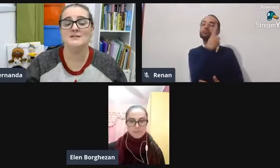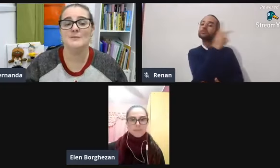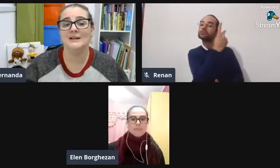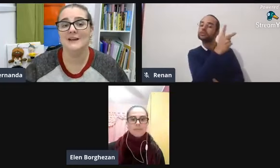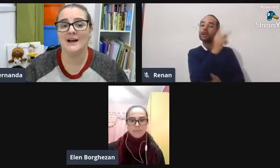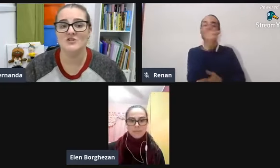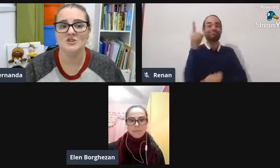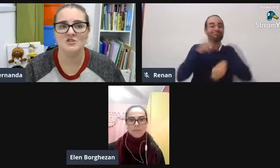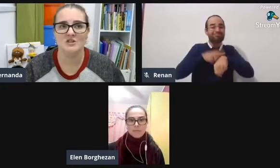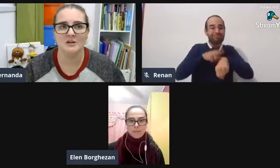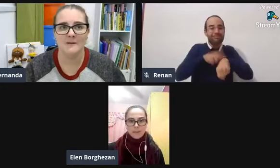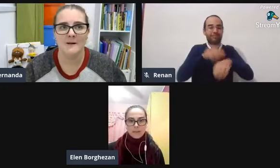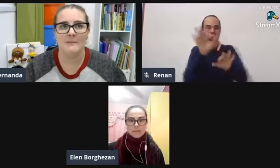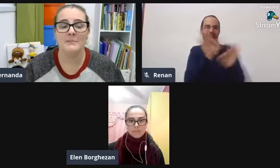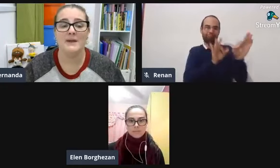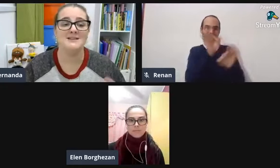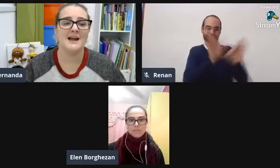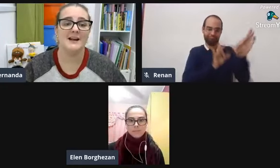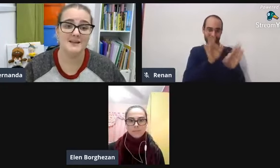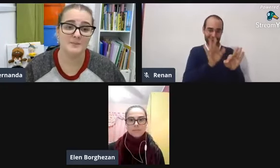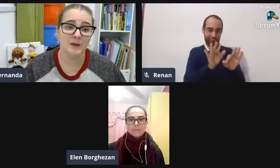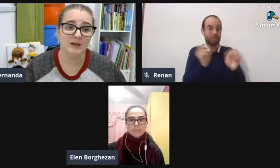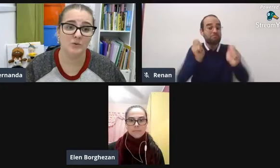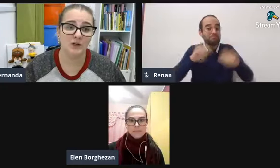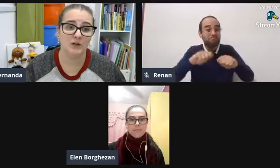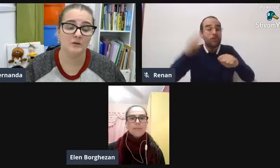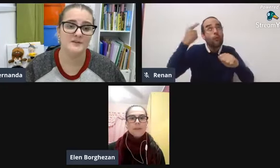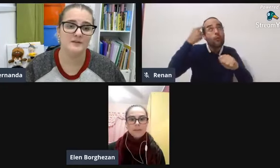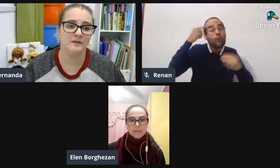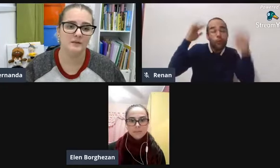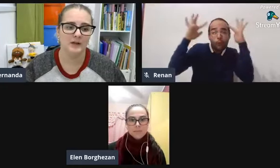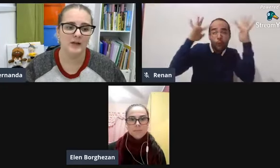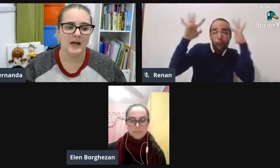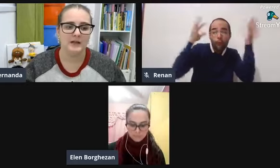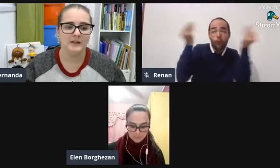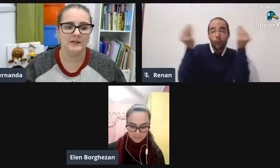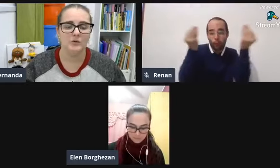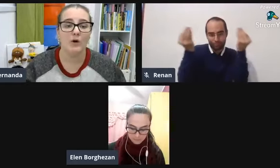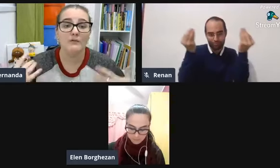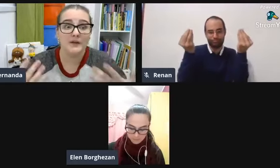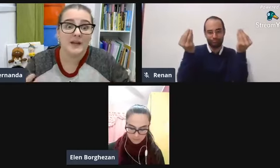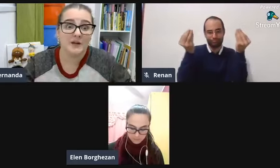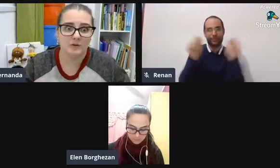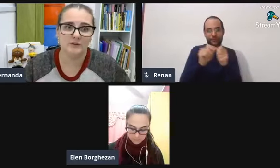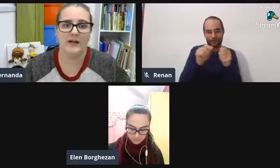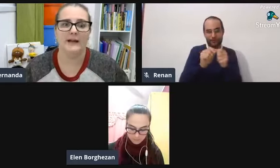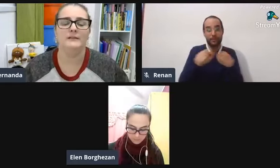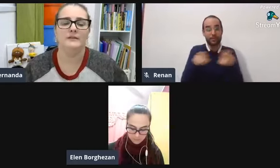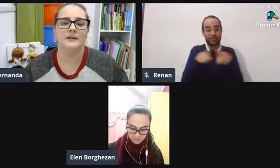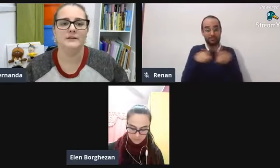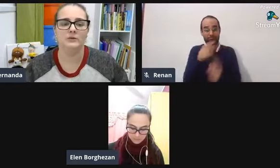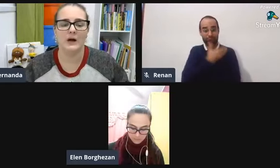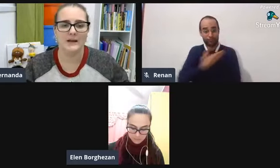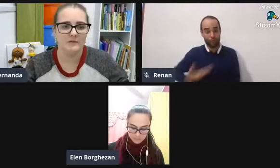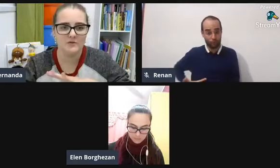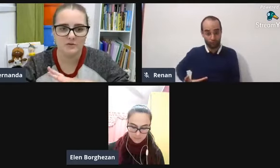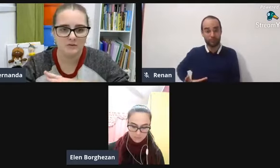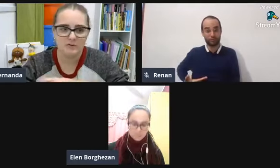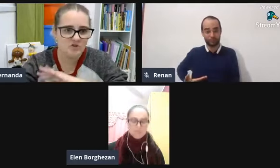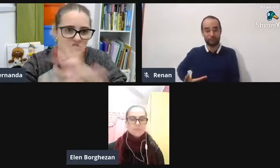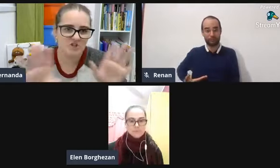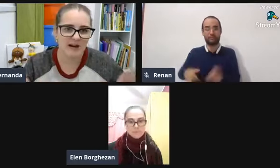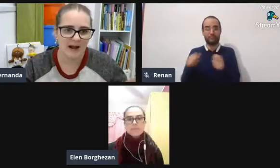tiveram a possibilidade de pensar a respeito, e inclusive o governo, né? Falando a